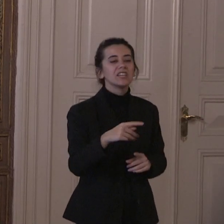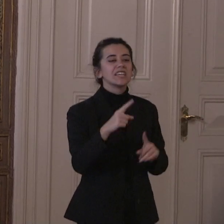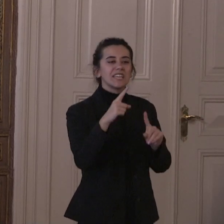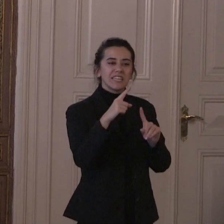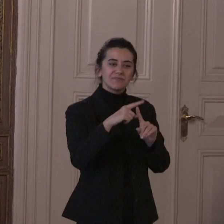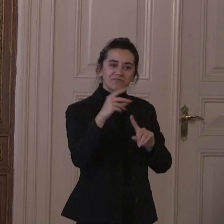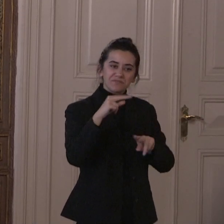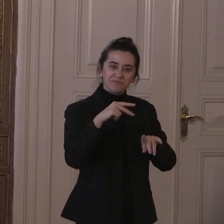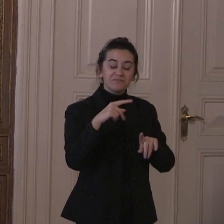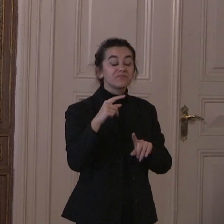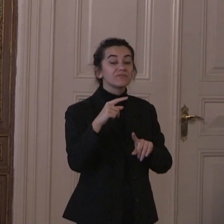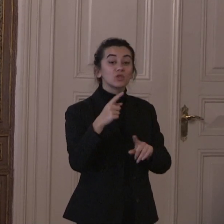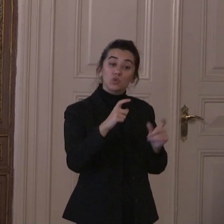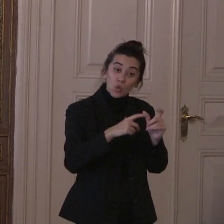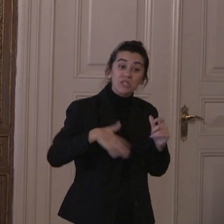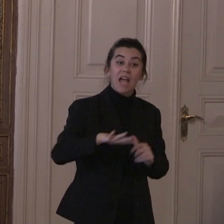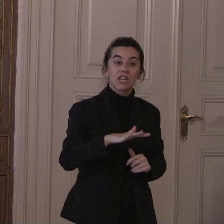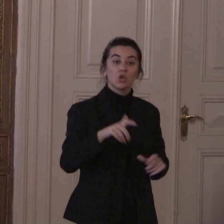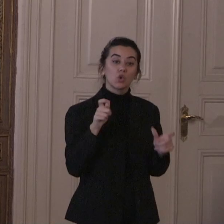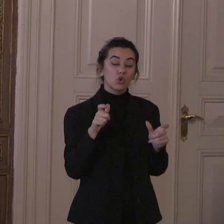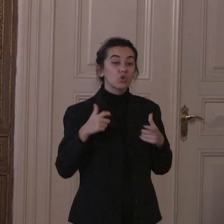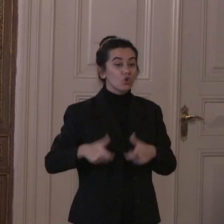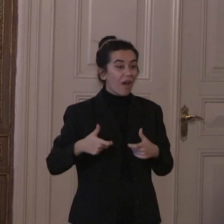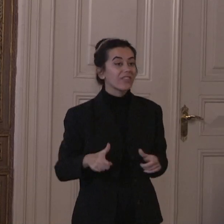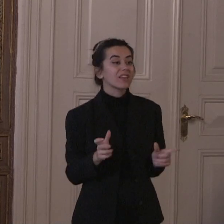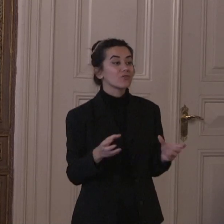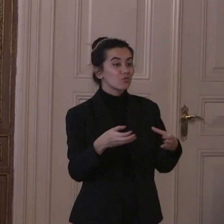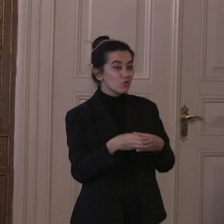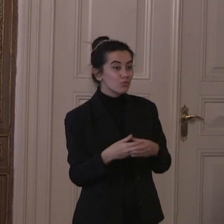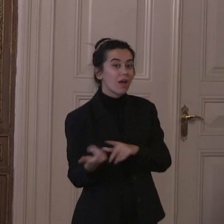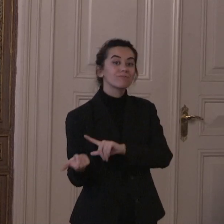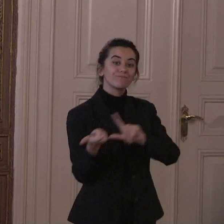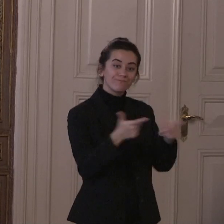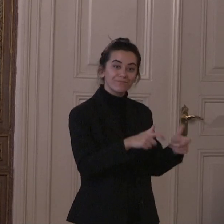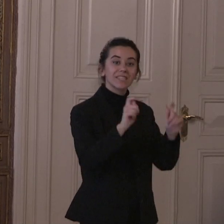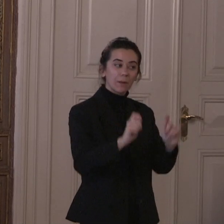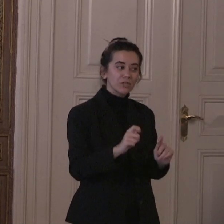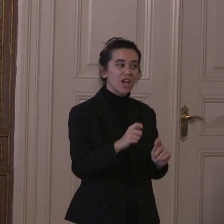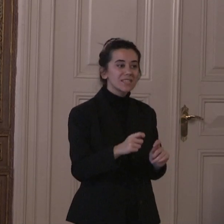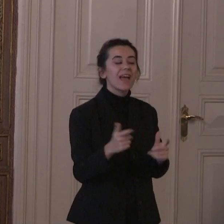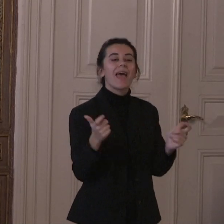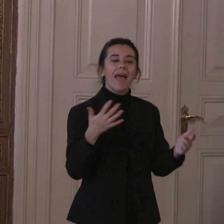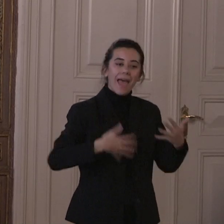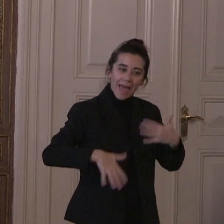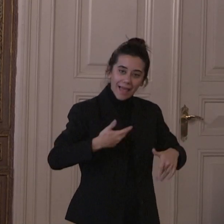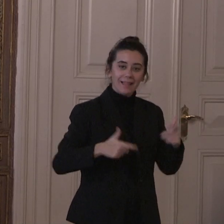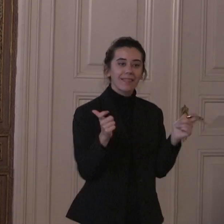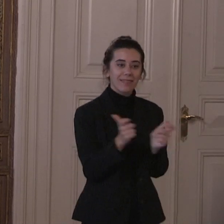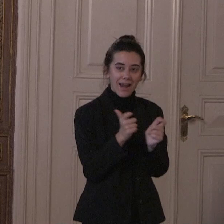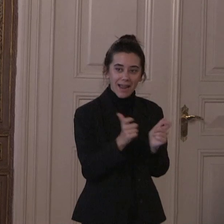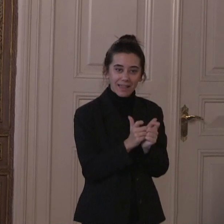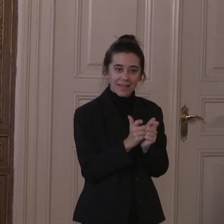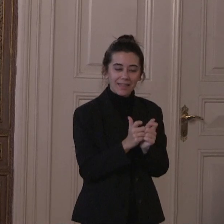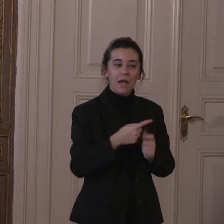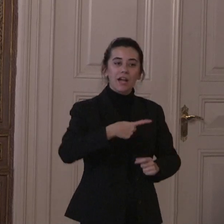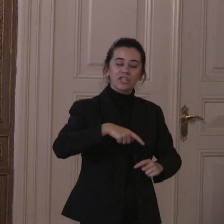sosyal güvenlik grubuna aktarılacak. Direkt olarak engelli derneklerinin sesi,